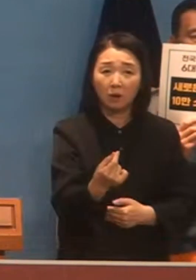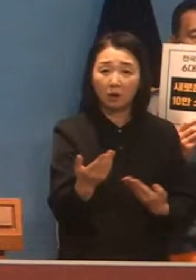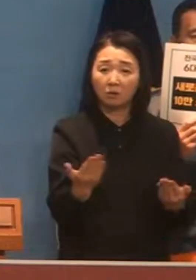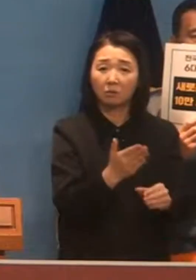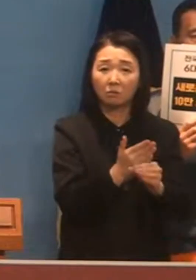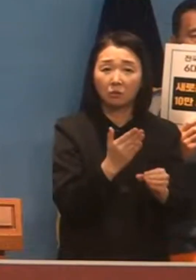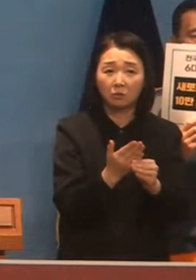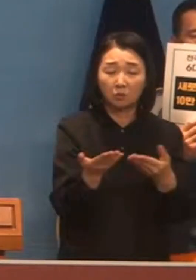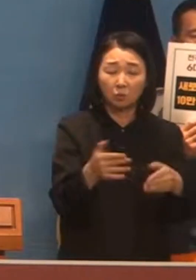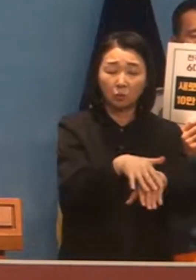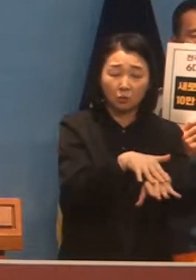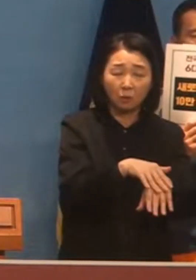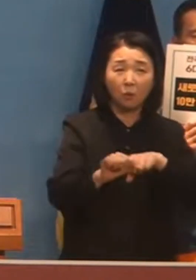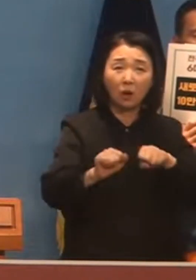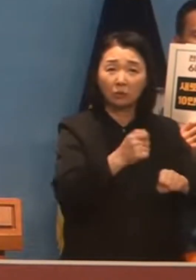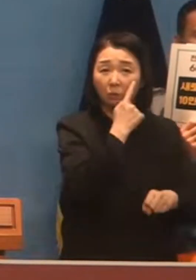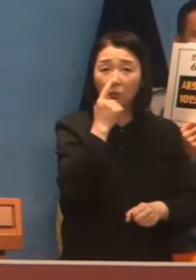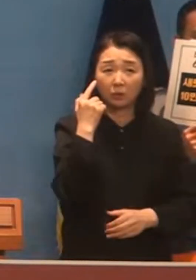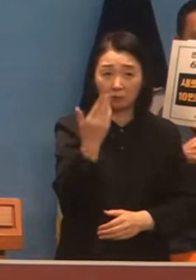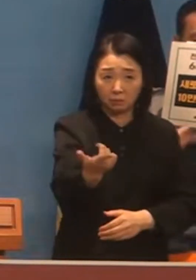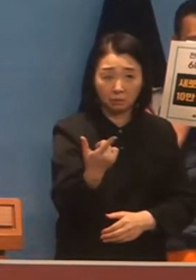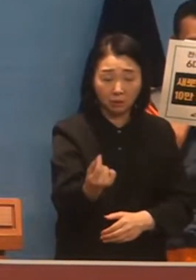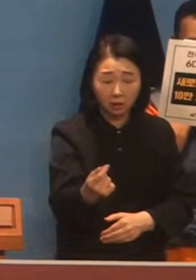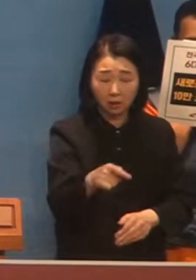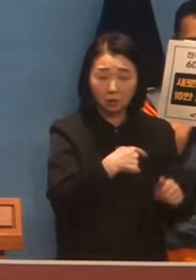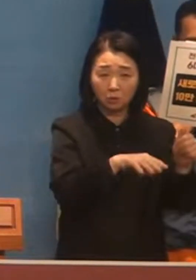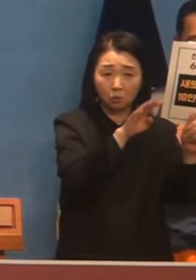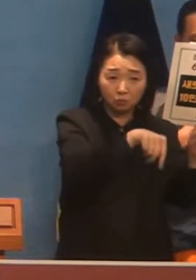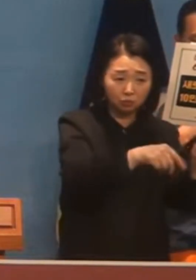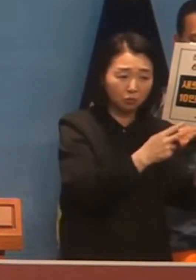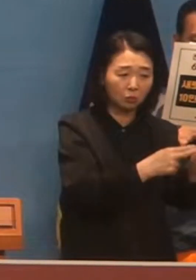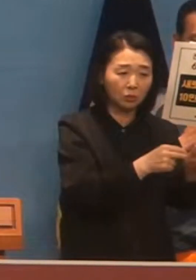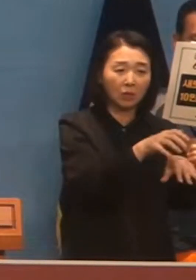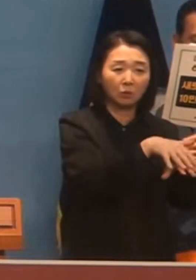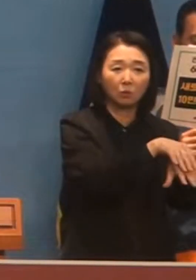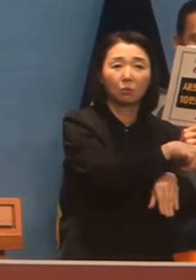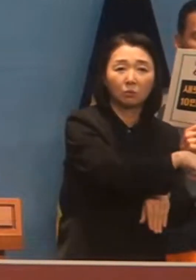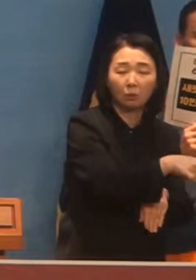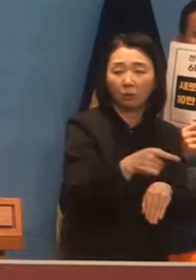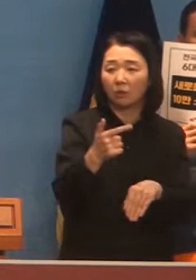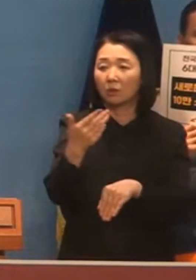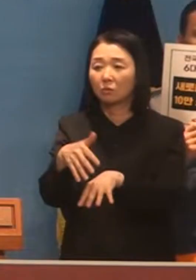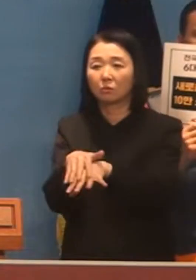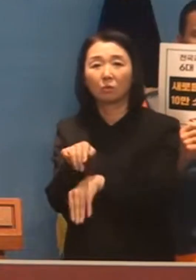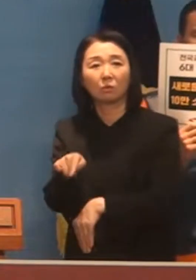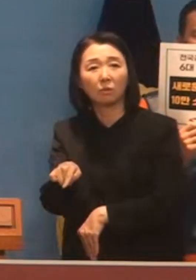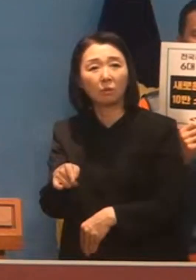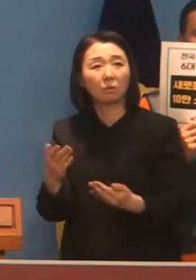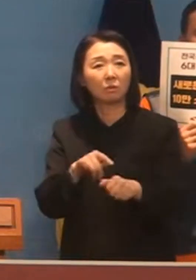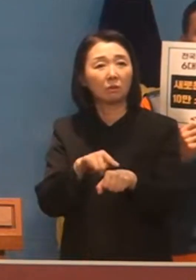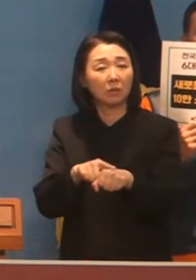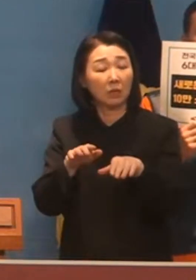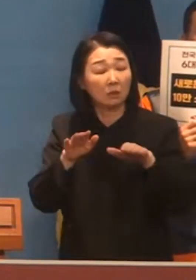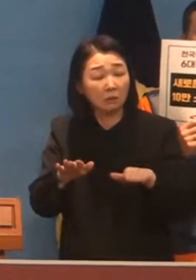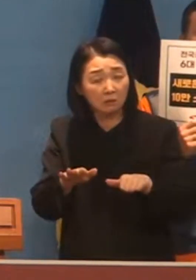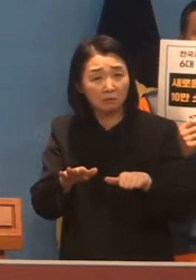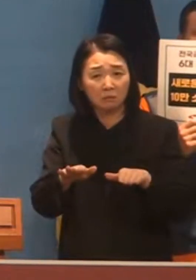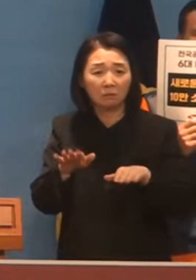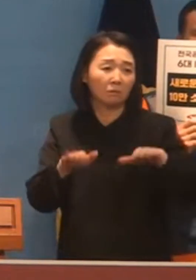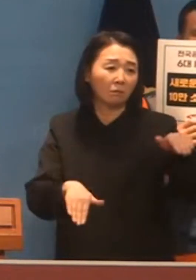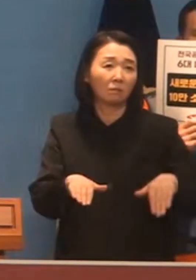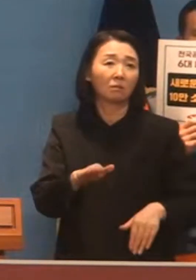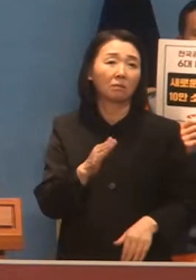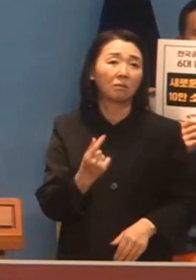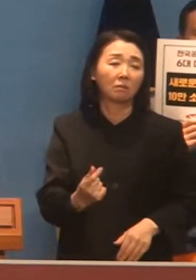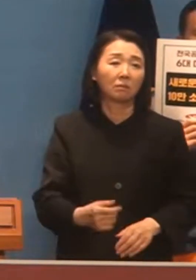중 노동조합 활동을 보장하고 있습니다. 교육부 소속인 교사노조에 비해 소방노조는 근로시간 면제제도 부여에 차별받고